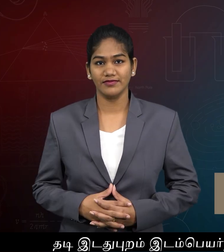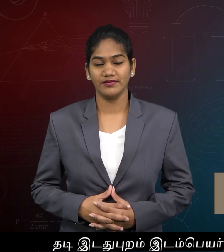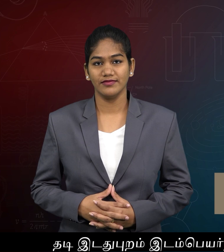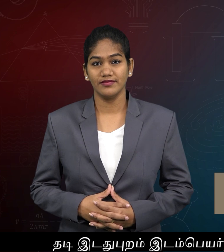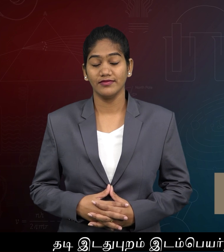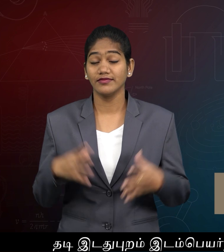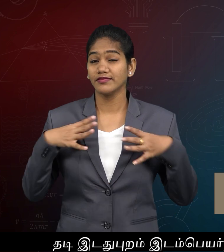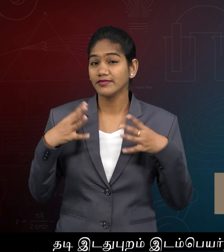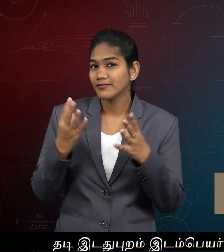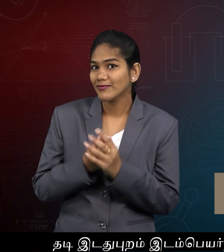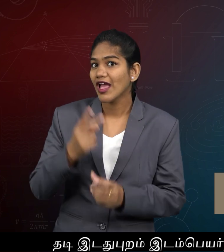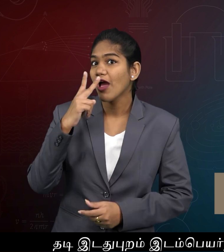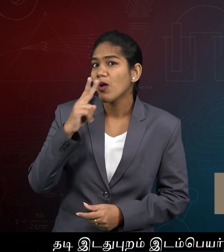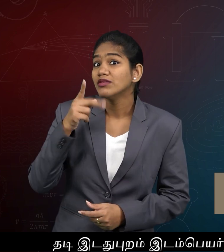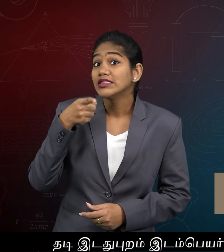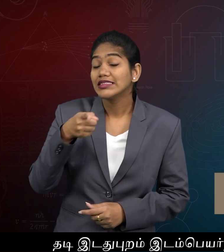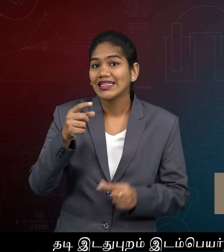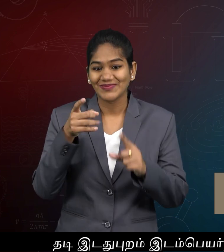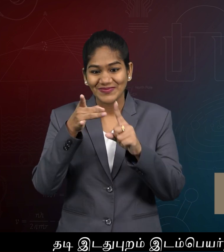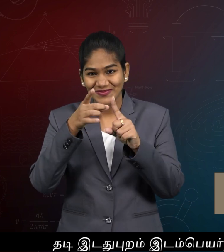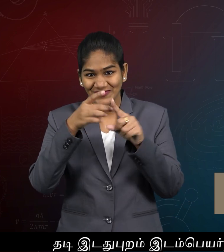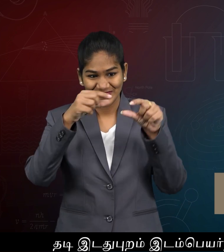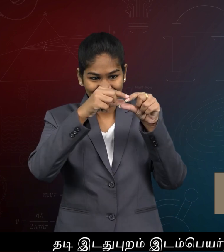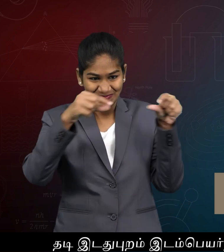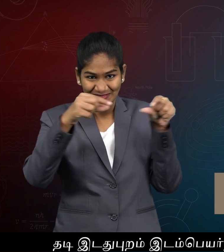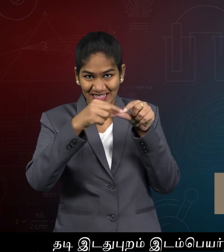தடி இடதுபுறம் இடம்பெயர்ந்திருப்பதை நாம் கவனிக்கிறோம்.